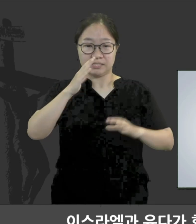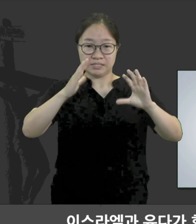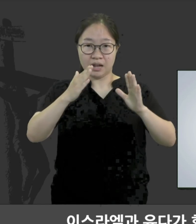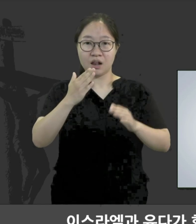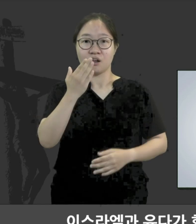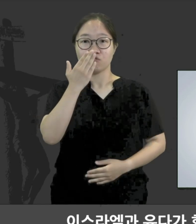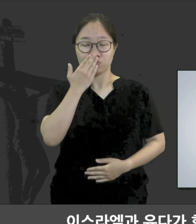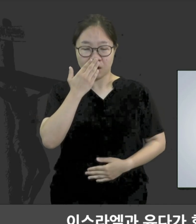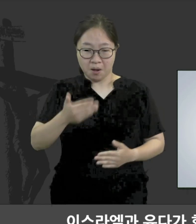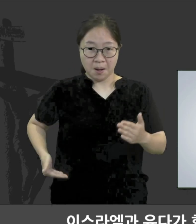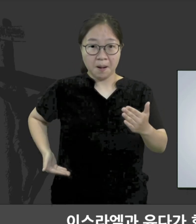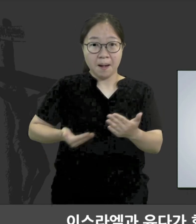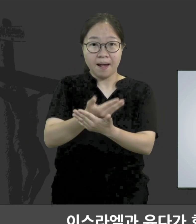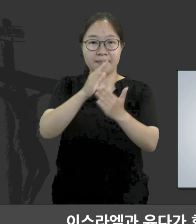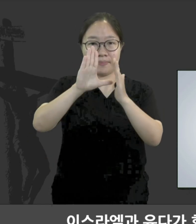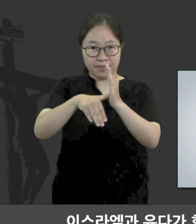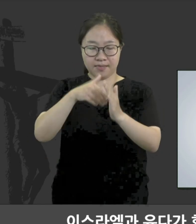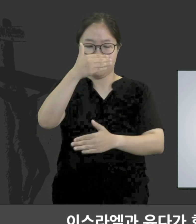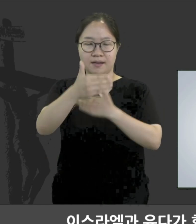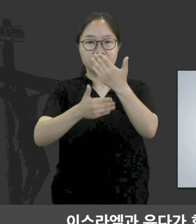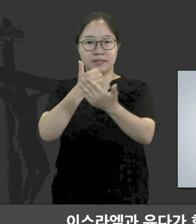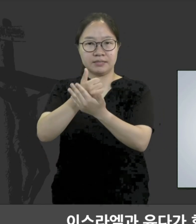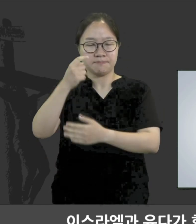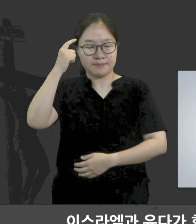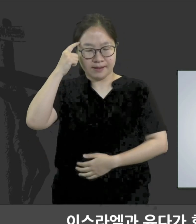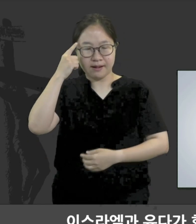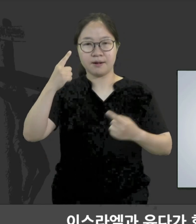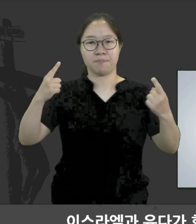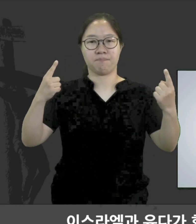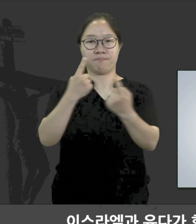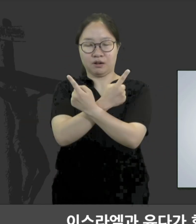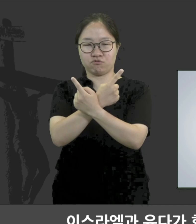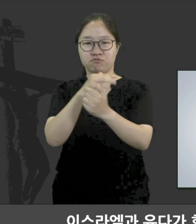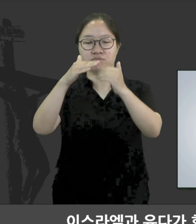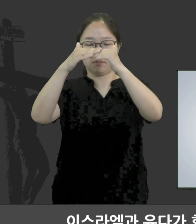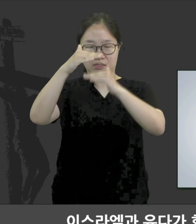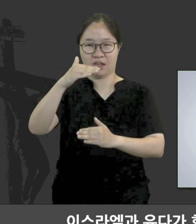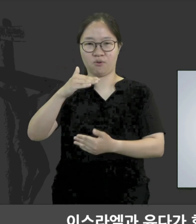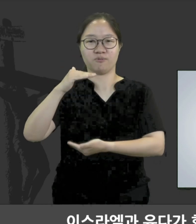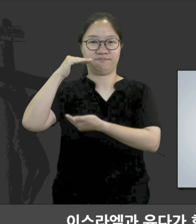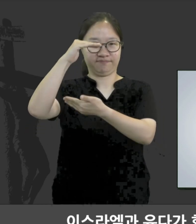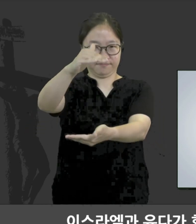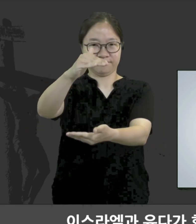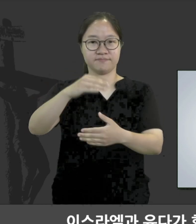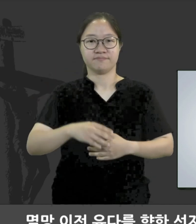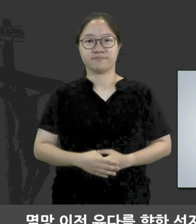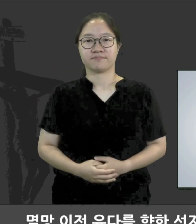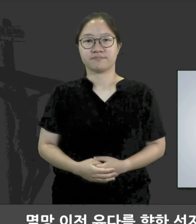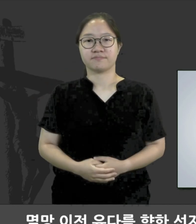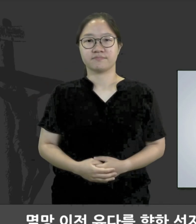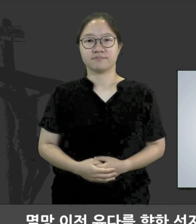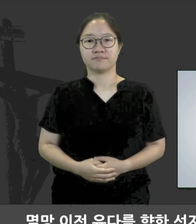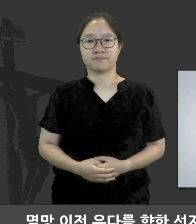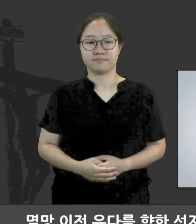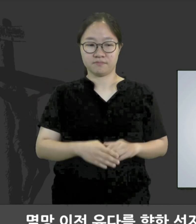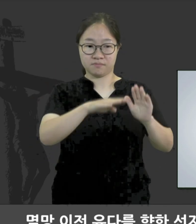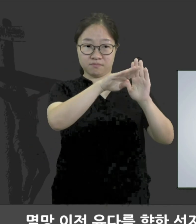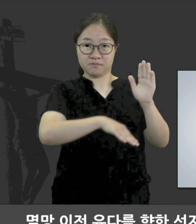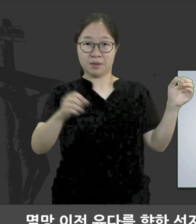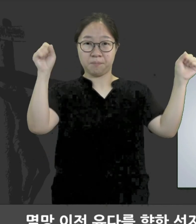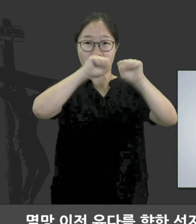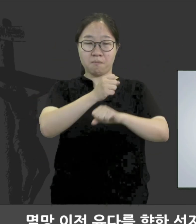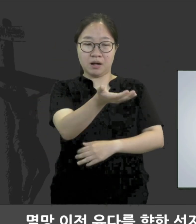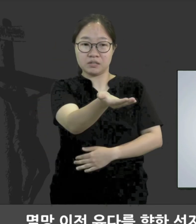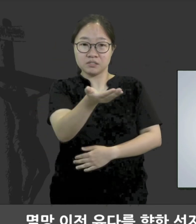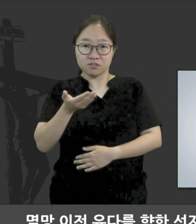유다가 회개했을 때 하나님께서 뜻을 돌이키실 것이라는 메시지를 전달한 것이죠. 멸망 이전